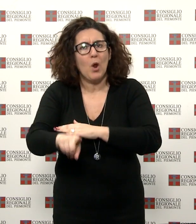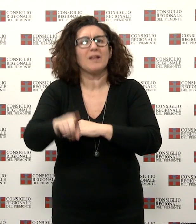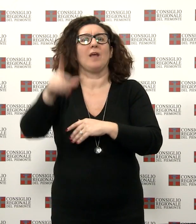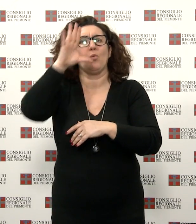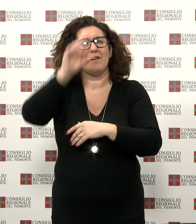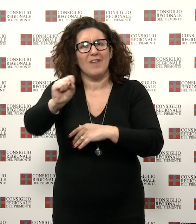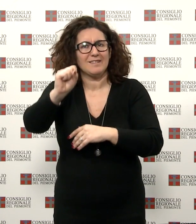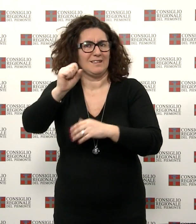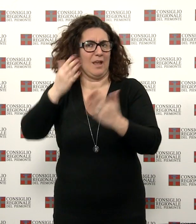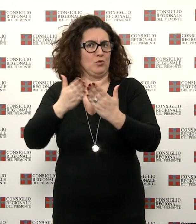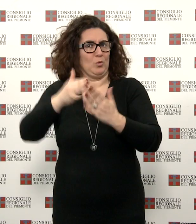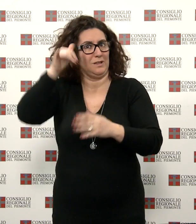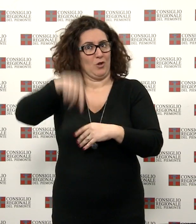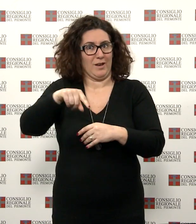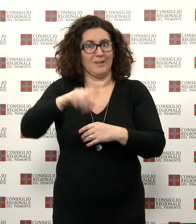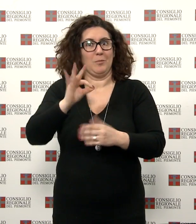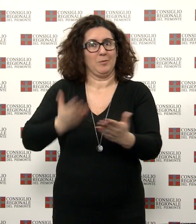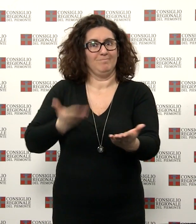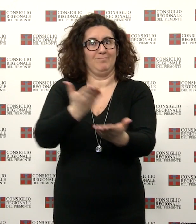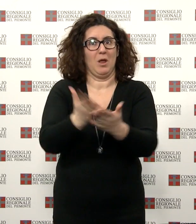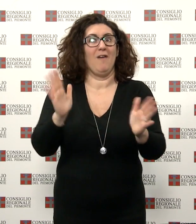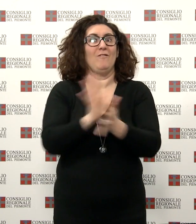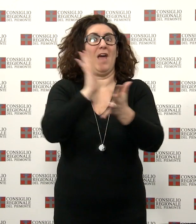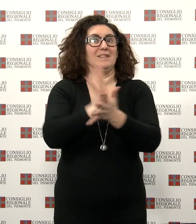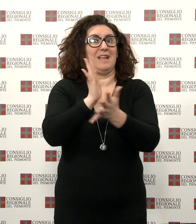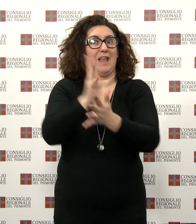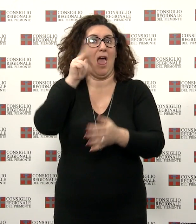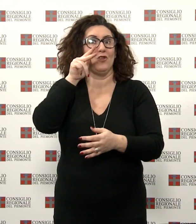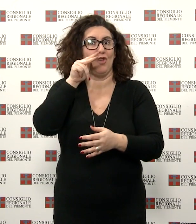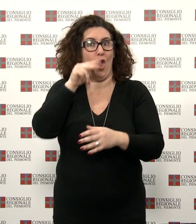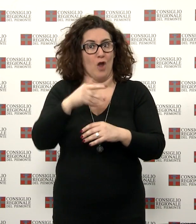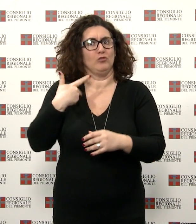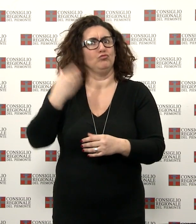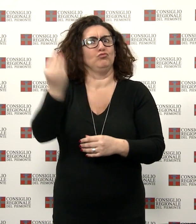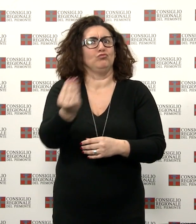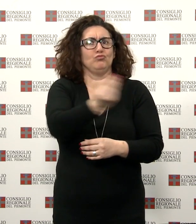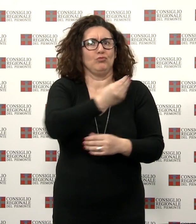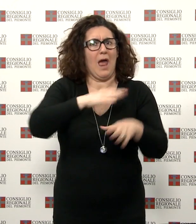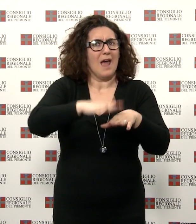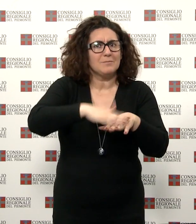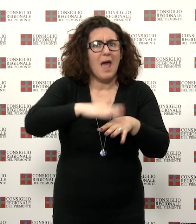presentato il giorno della Festa della Donna alla Cavallerizza Reale, con esperti ed amministratori.